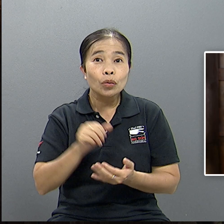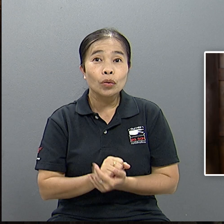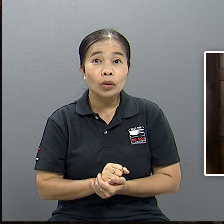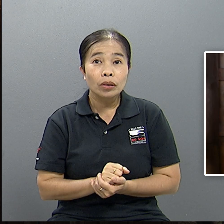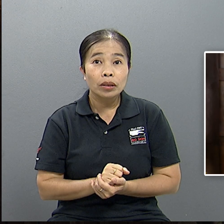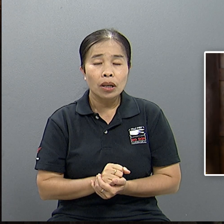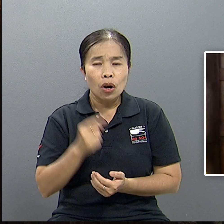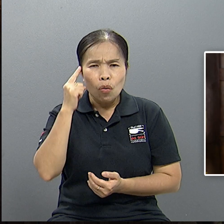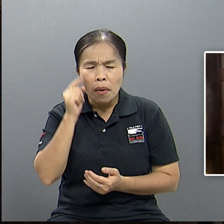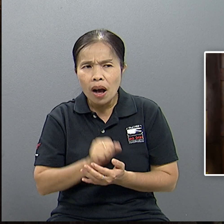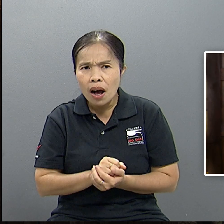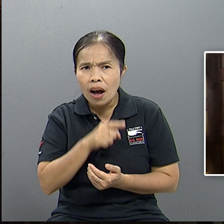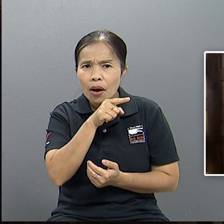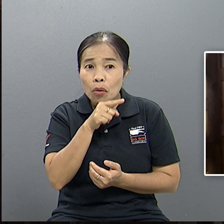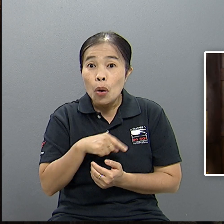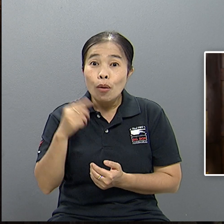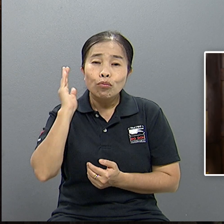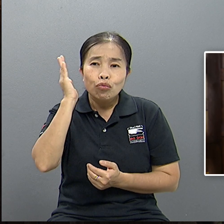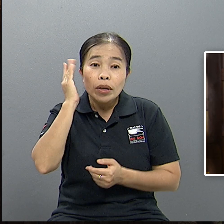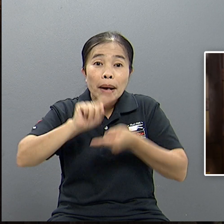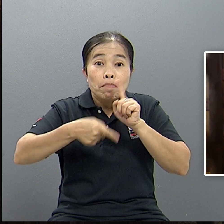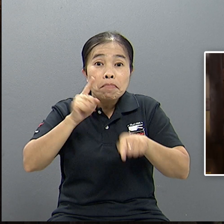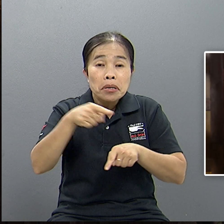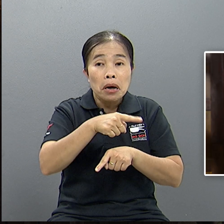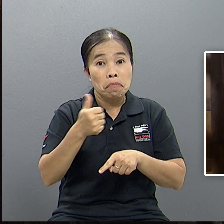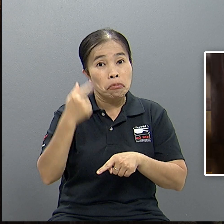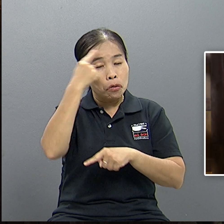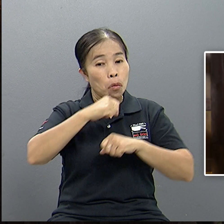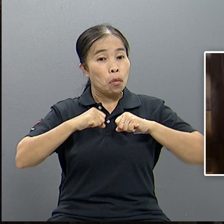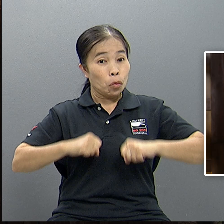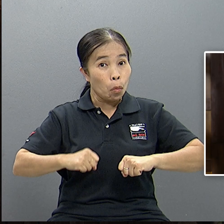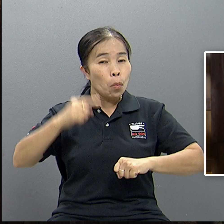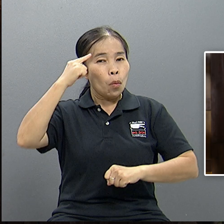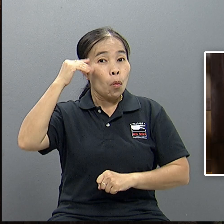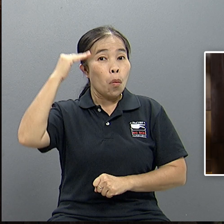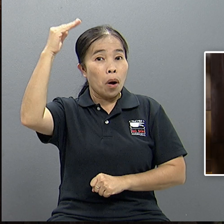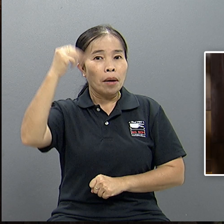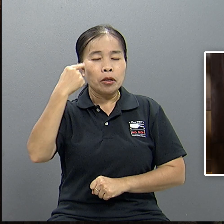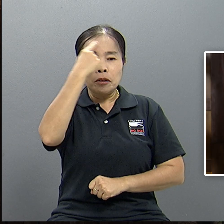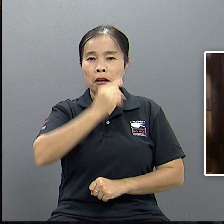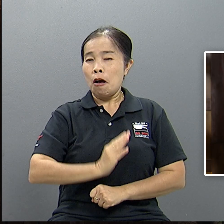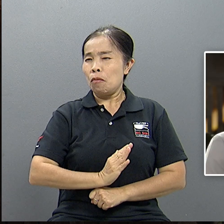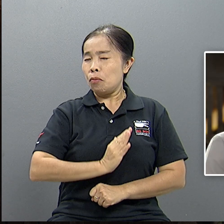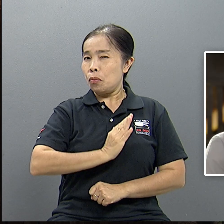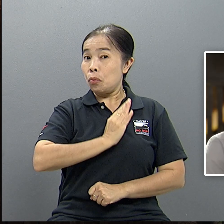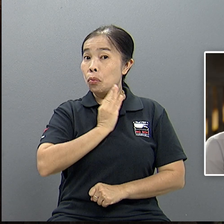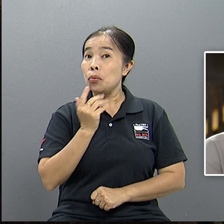เลิศเนี่ยเขาดูเป็นหนุ่มเป็นผู้หลักผู้ใหญ่ดูมีสง่าราศีมากนะคะ เ